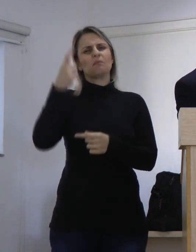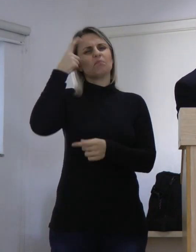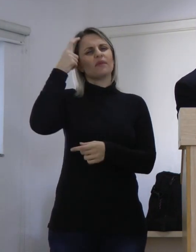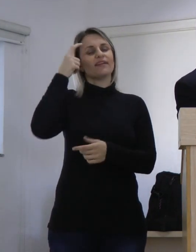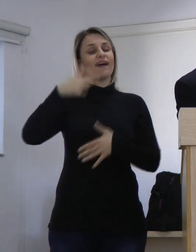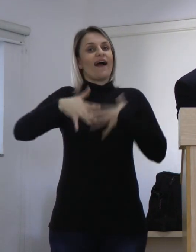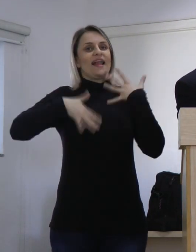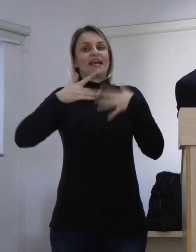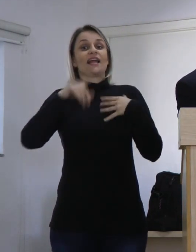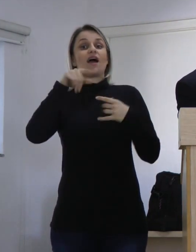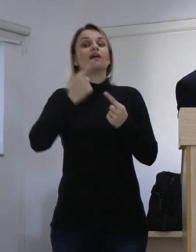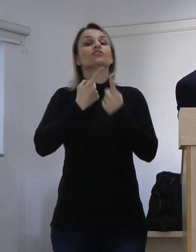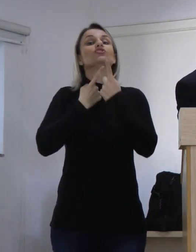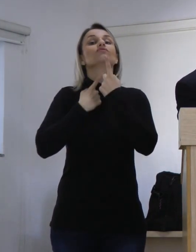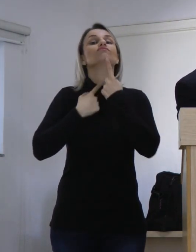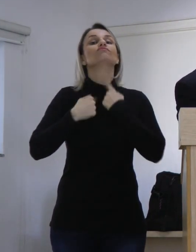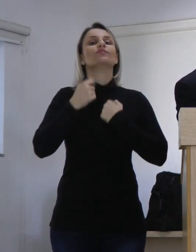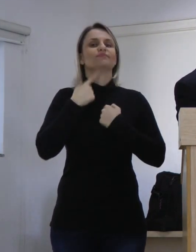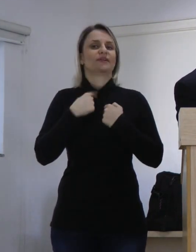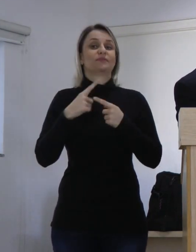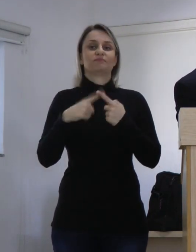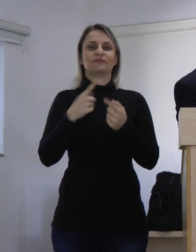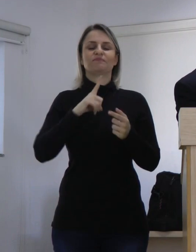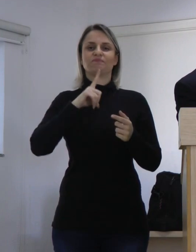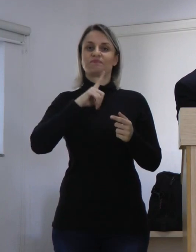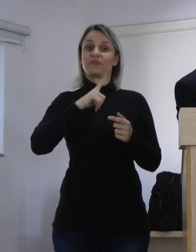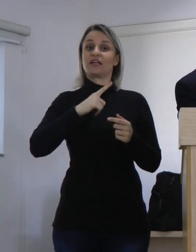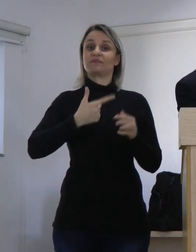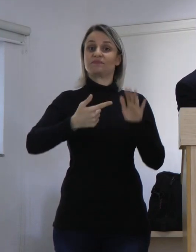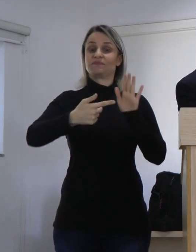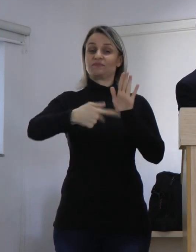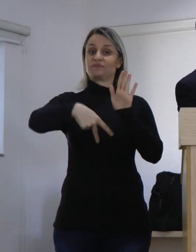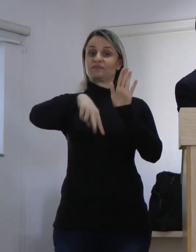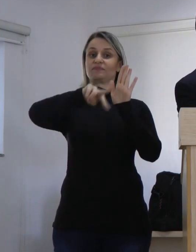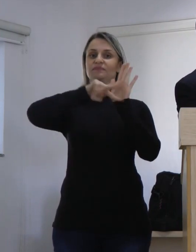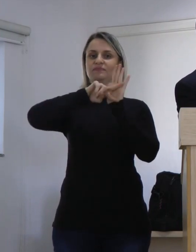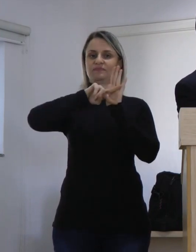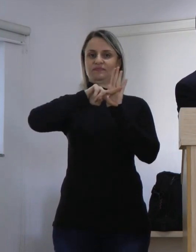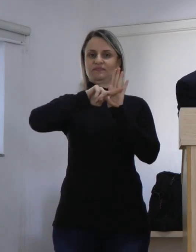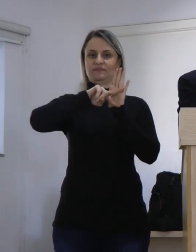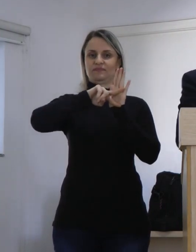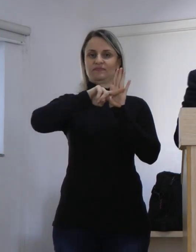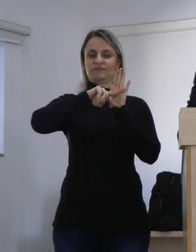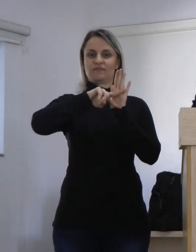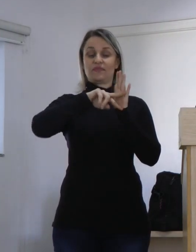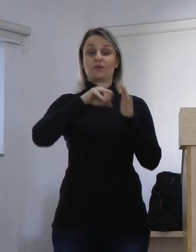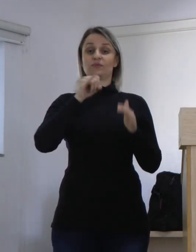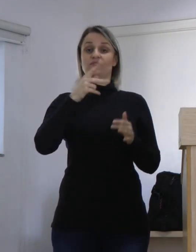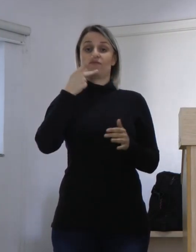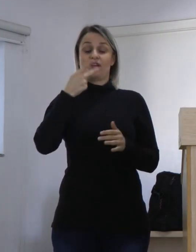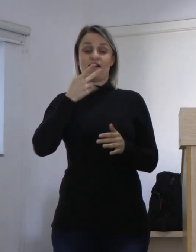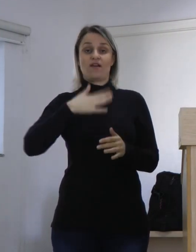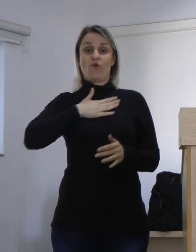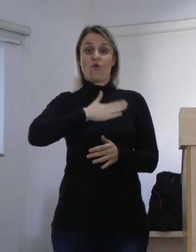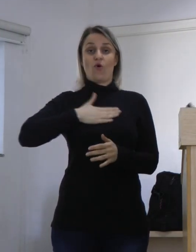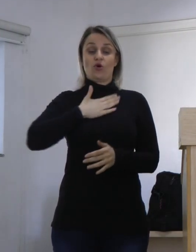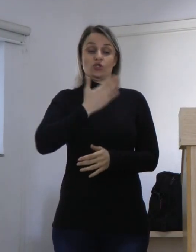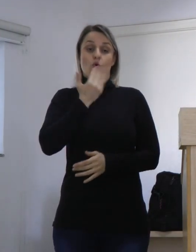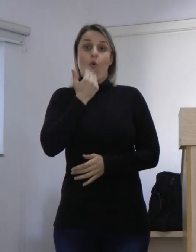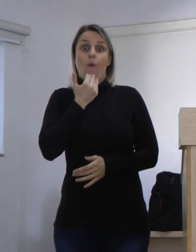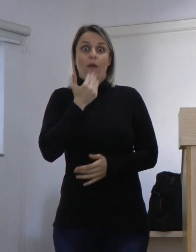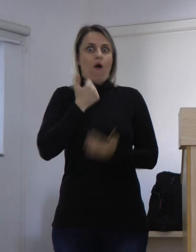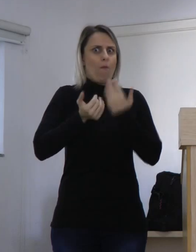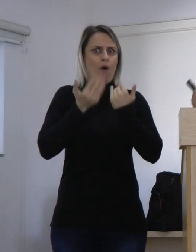só que os desejos têm consequências, não é verdade? A Nazarena gosta de comer muito, só que tem um defeito, qual é?